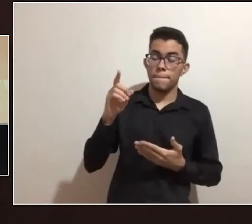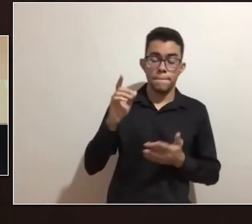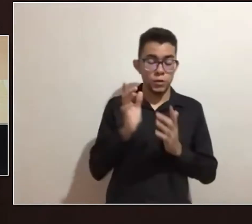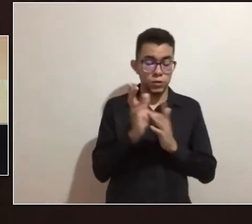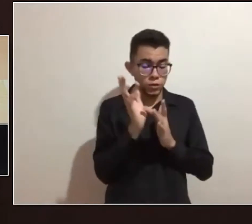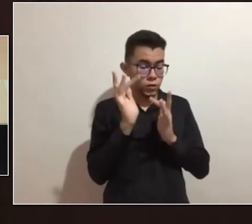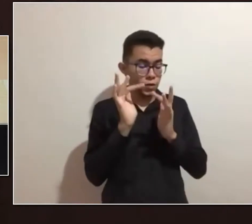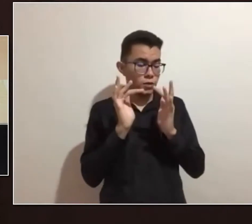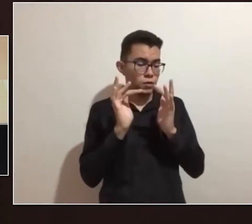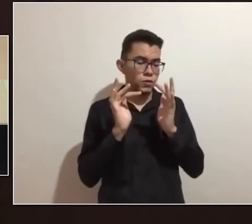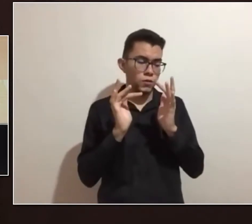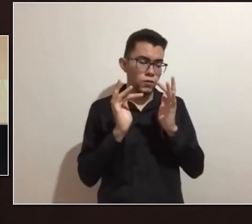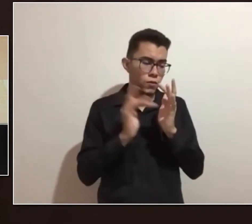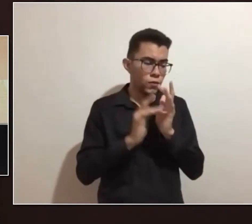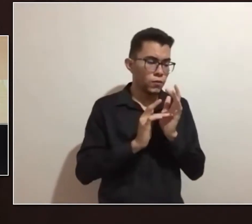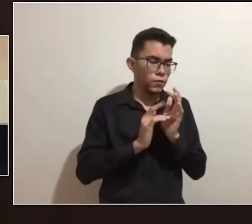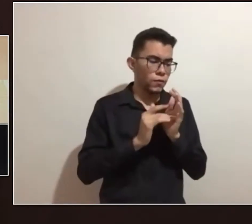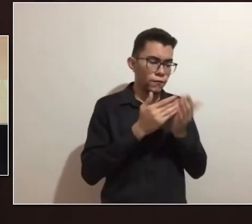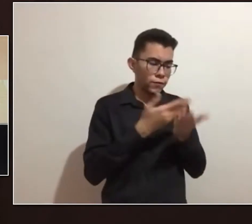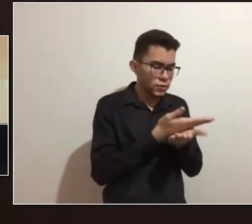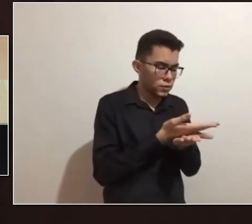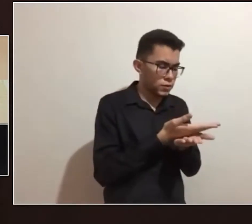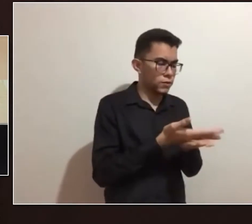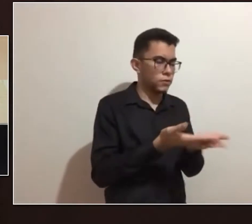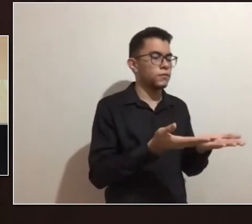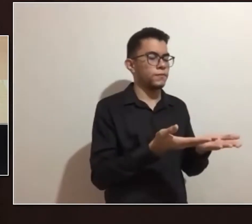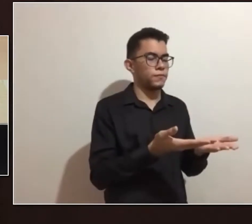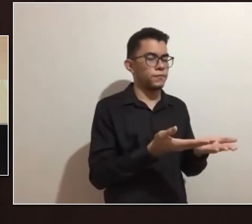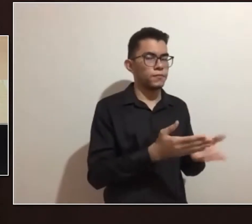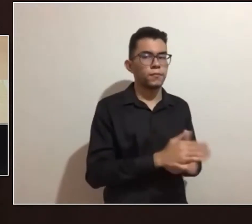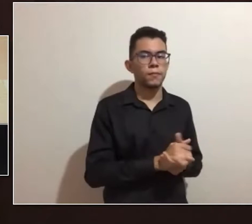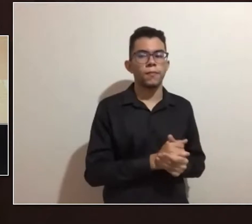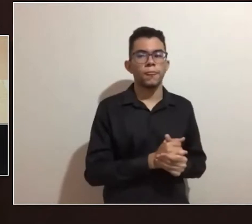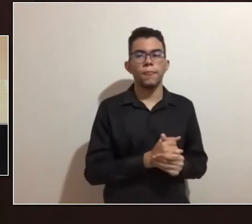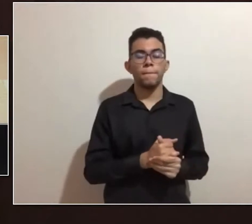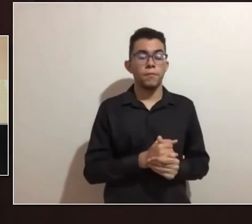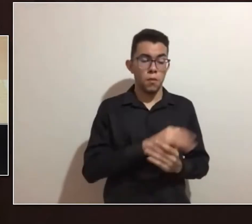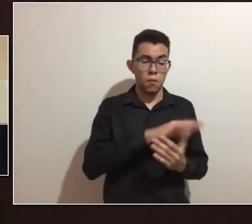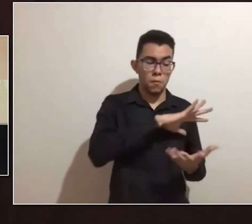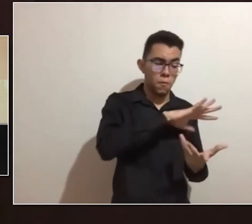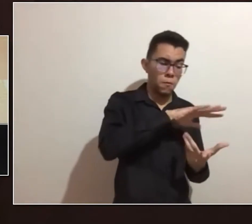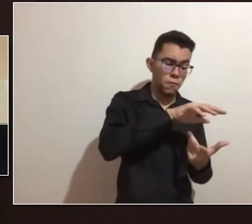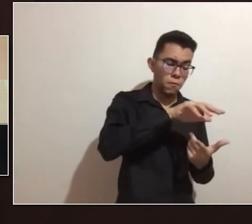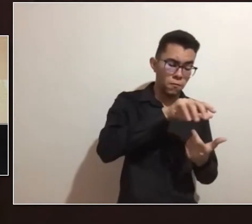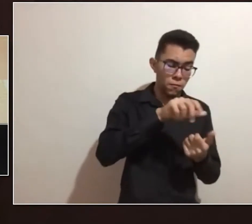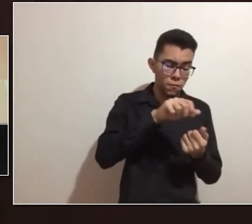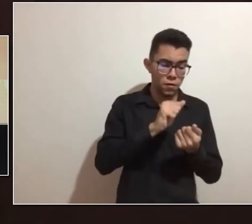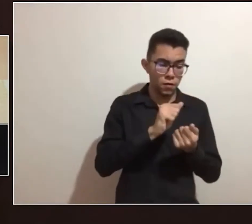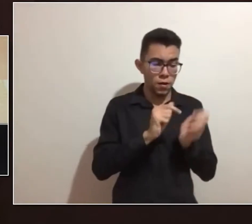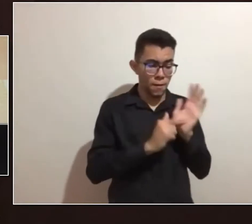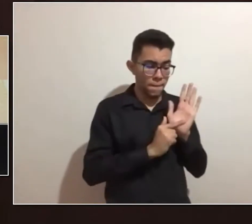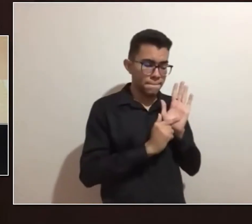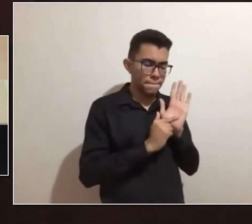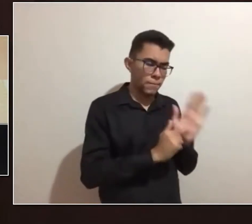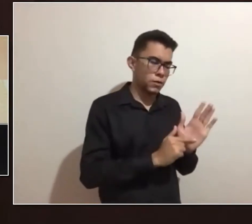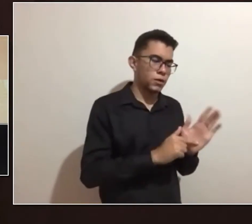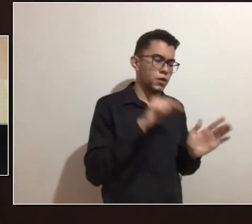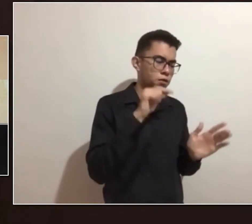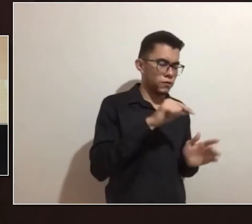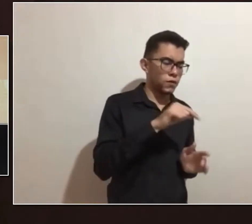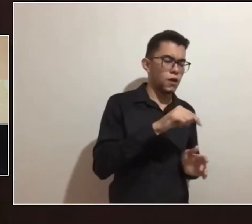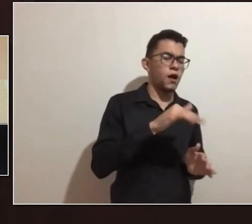no tocante a todos vós, porque em todo o mundo é proclamada a vossa